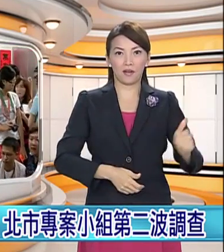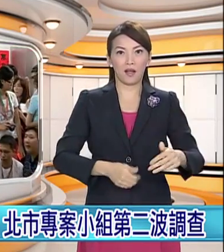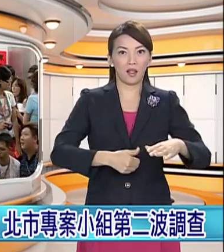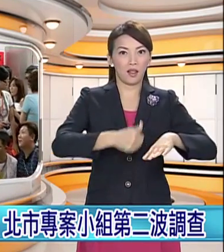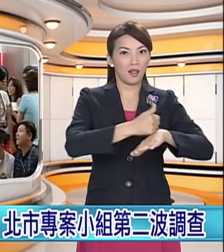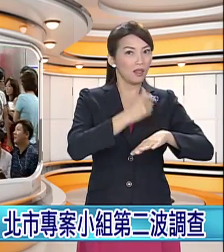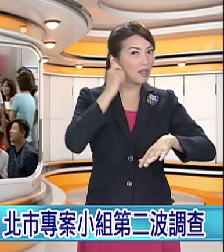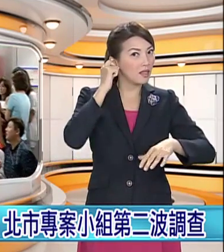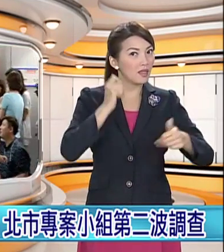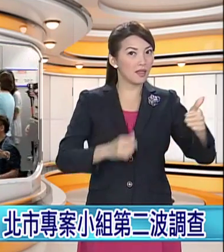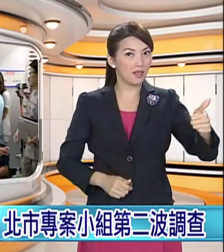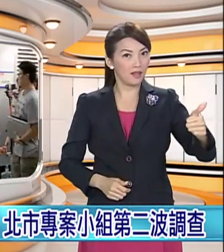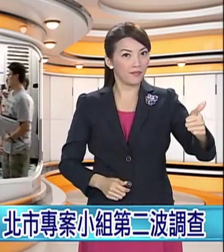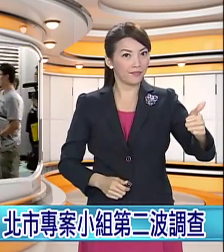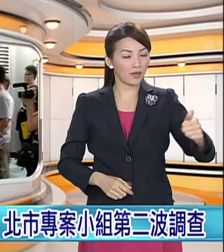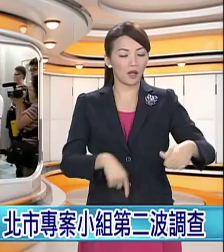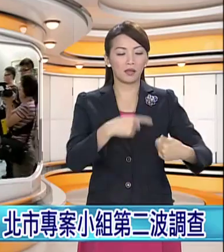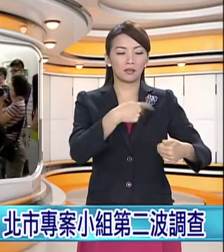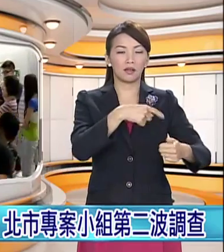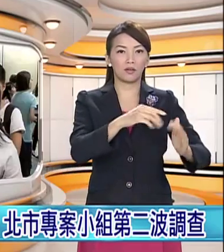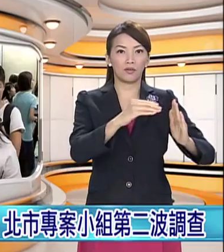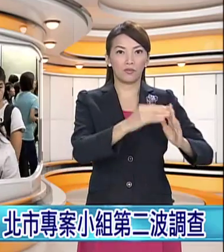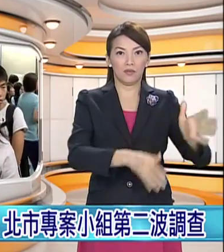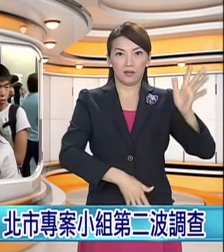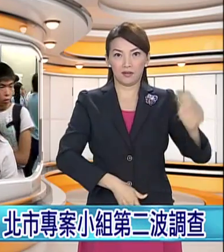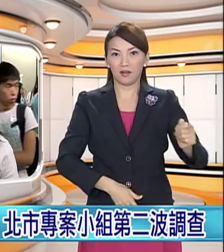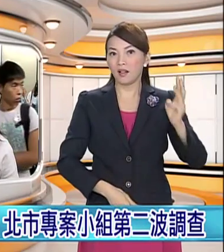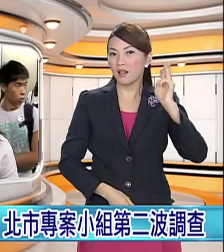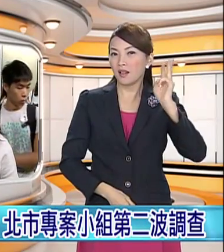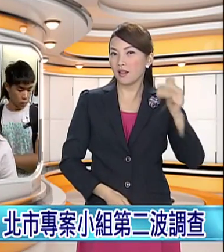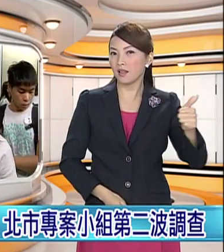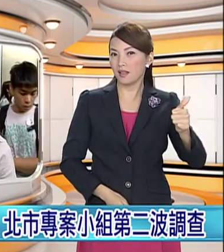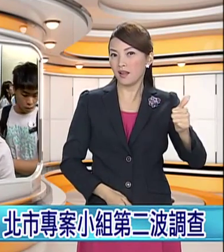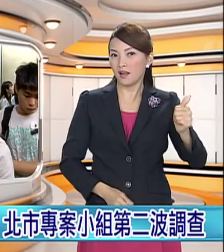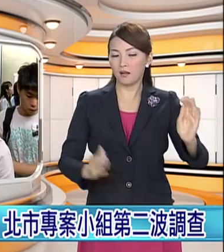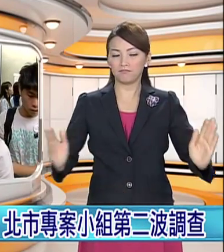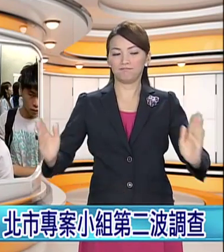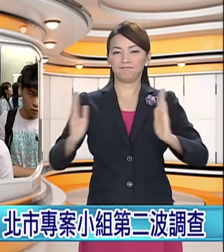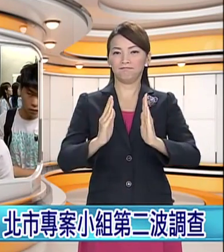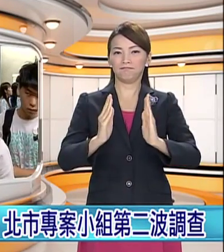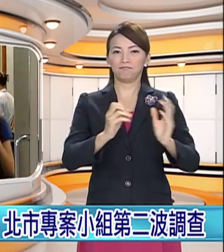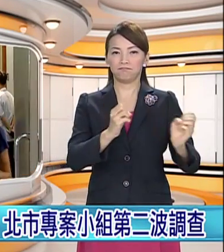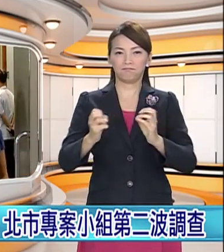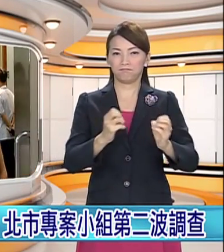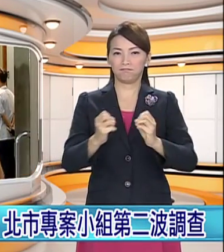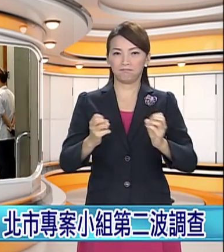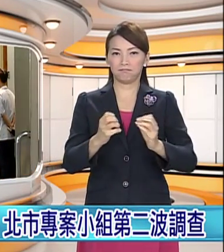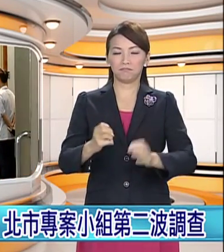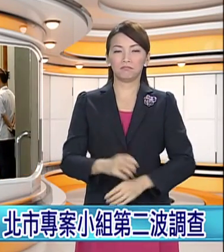基、教育局长汤志明来进行对谈。